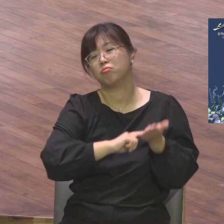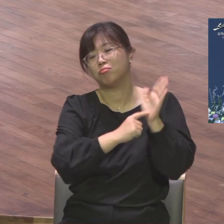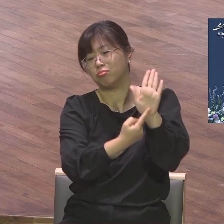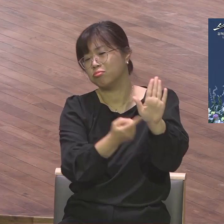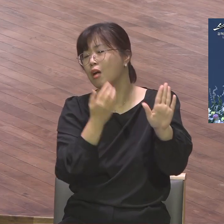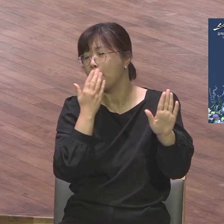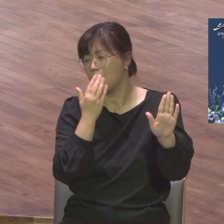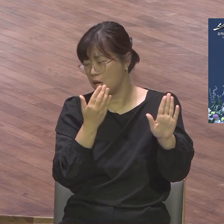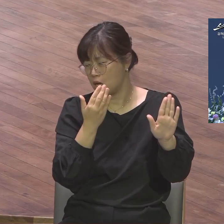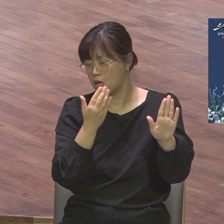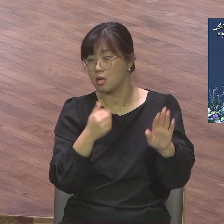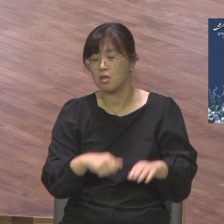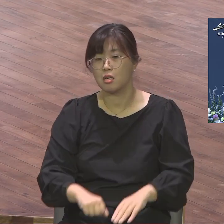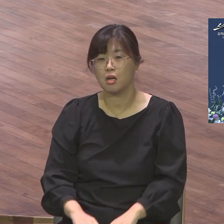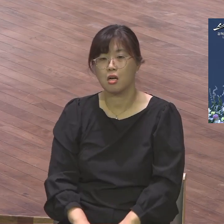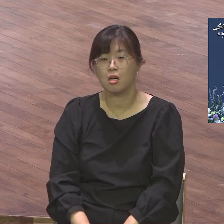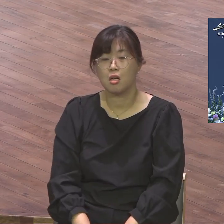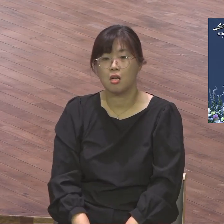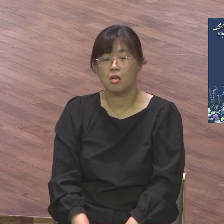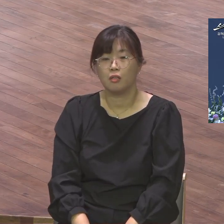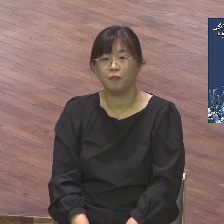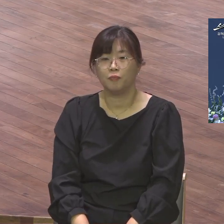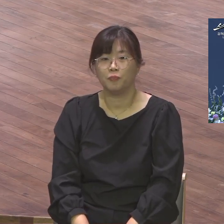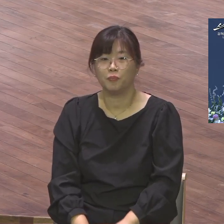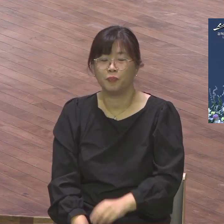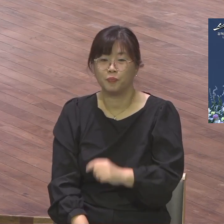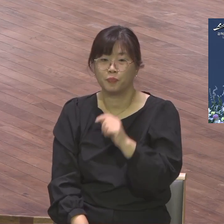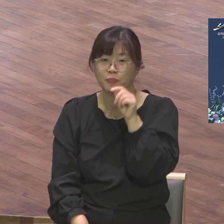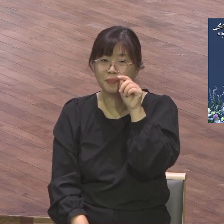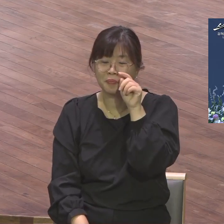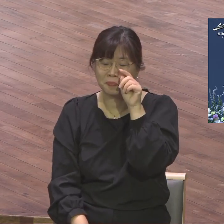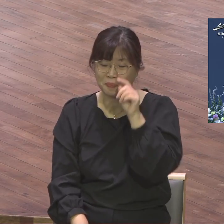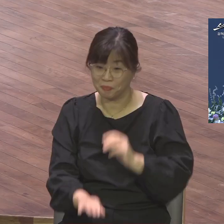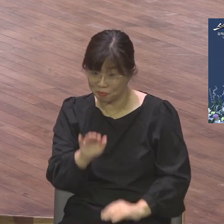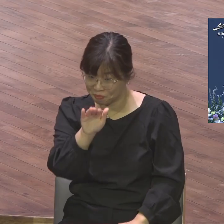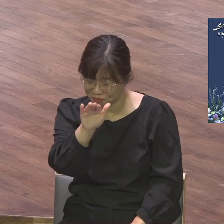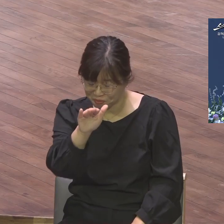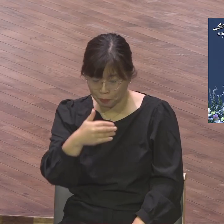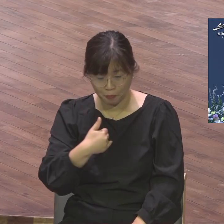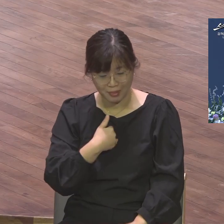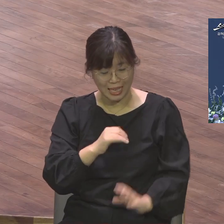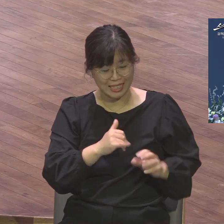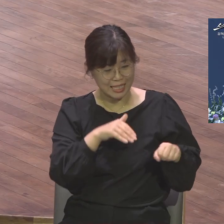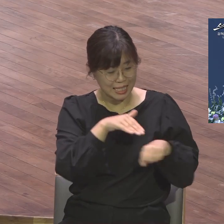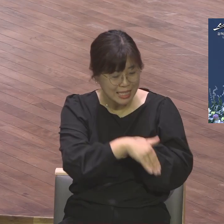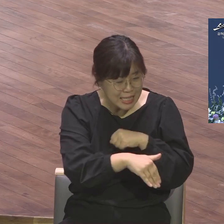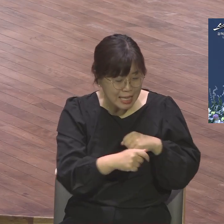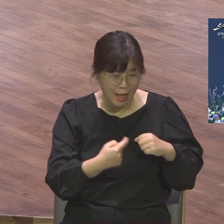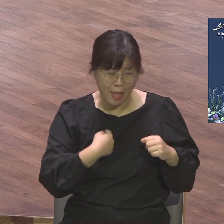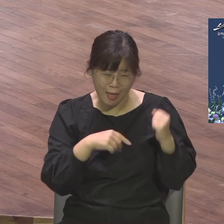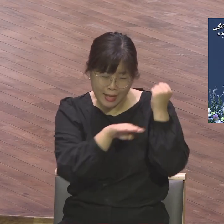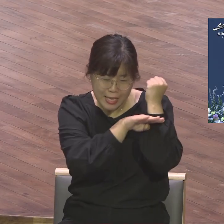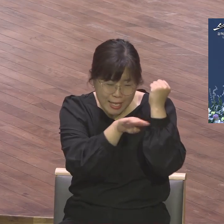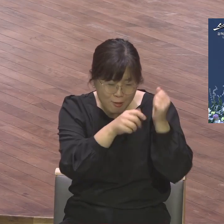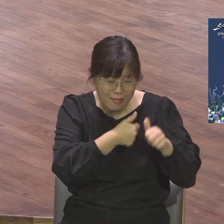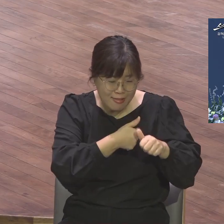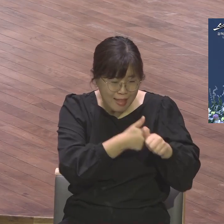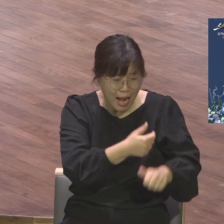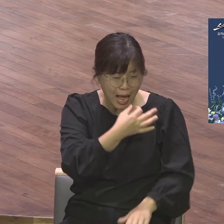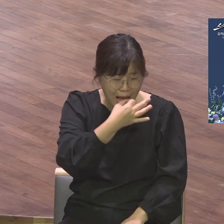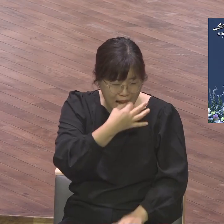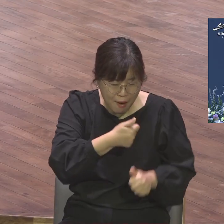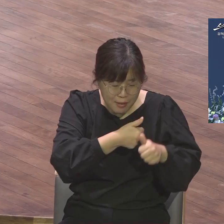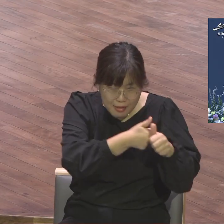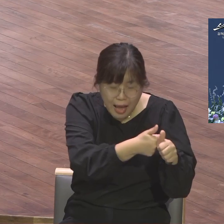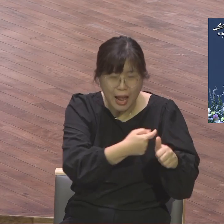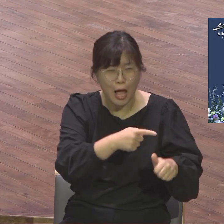늘 감격해야 돼요. 감격. 여러분 세상 욕심 때문에 근심이 많잖아요. 세상 야망 때문에 걱정,